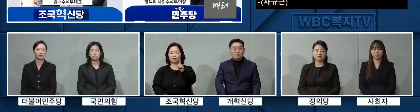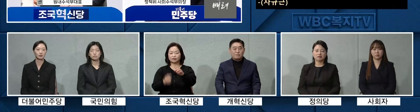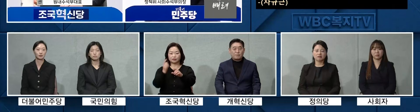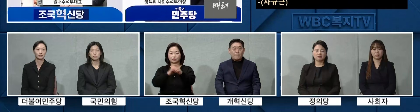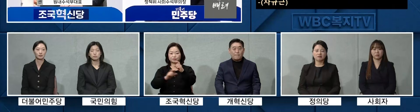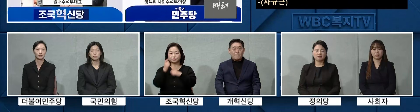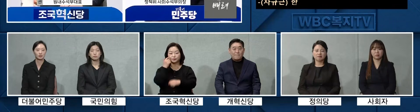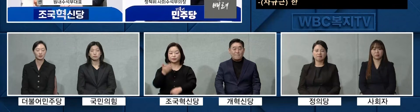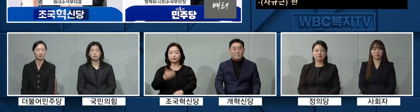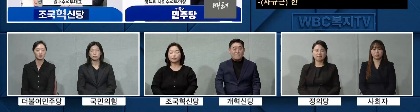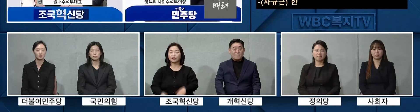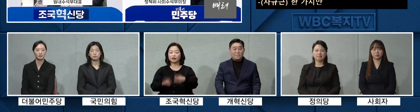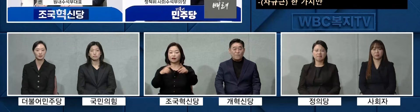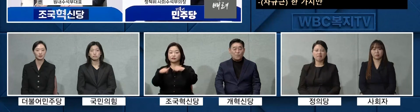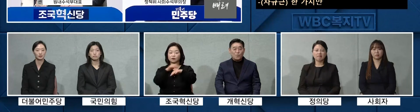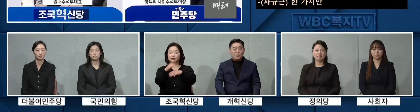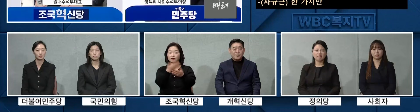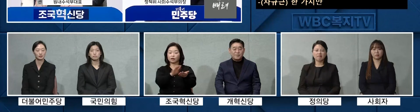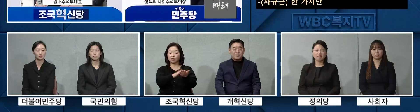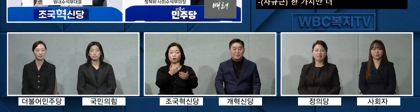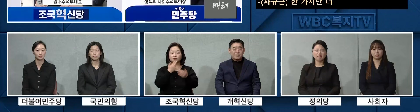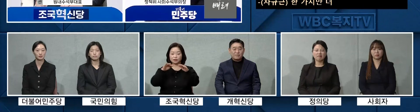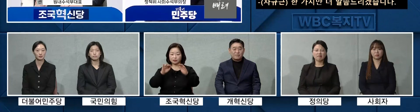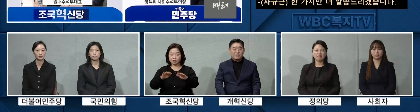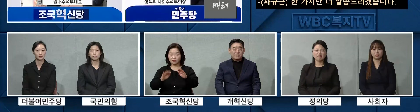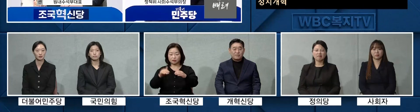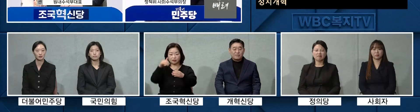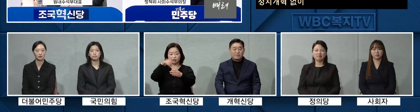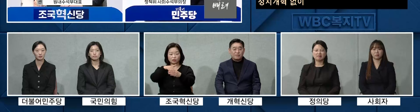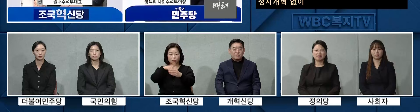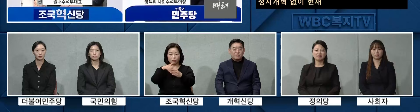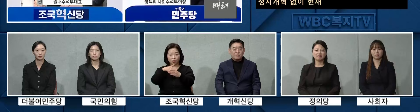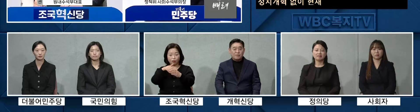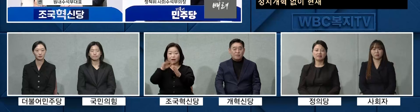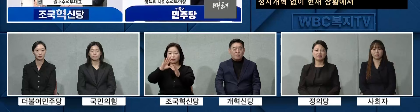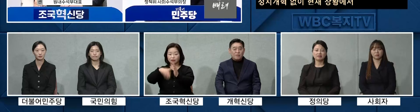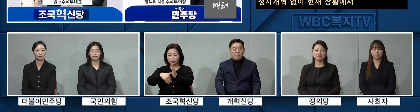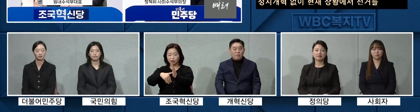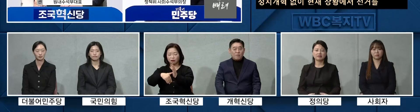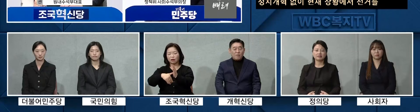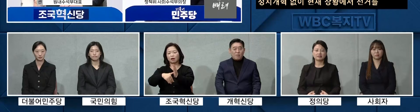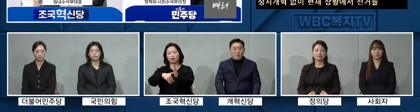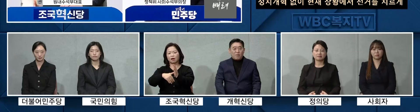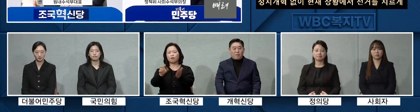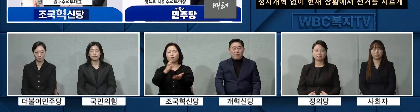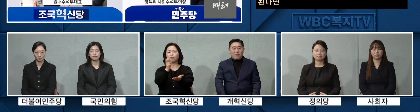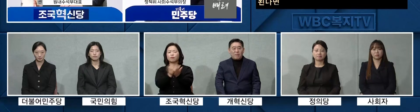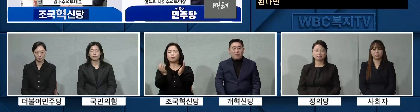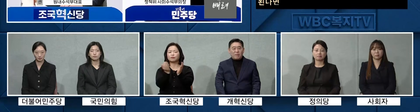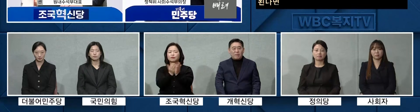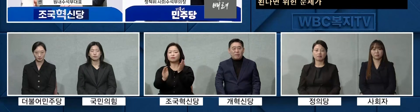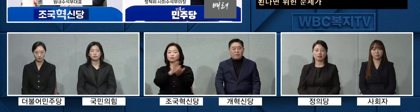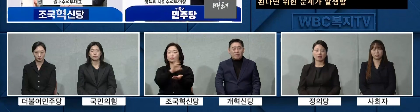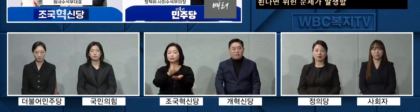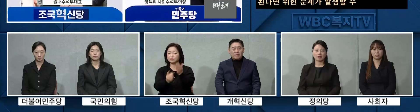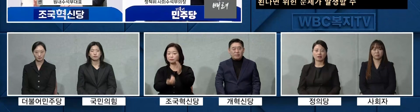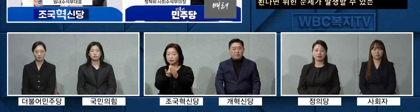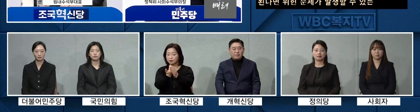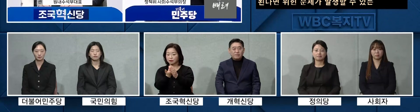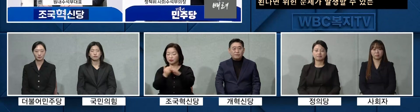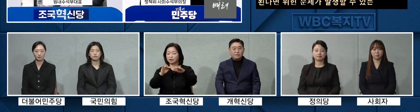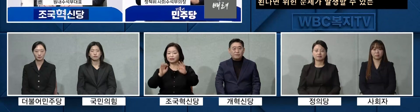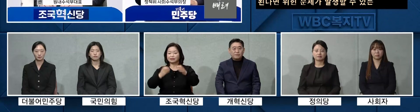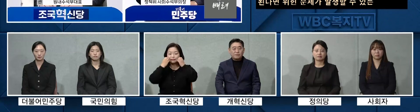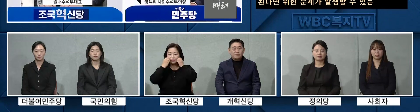말씀드리겠습니다. 정치 개혁 없이 현재 상황에서 선거를 치르게 된다면은 위헌 문제가 발생할 수 있는 것이 있습니다. 만일